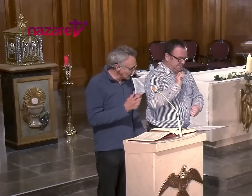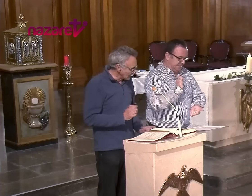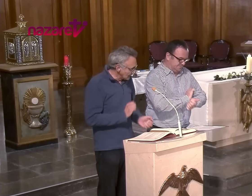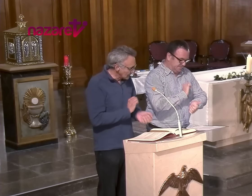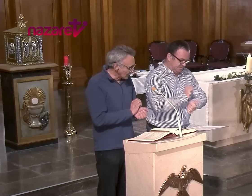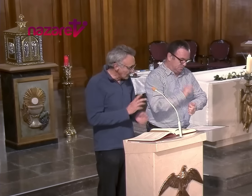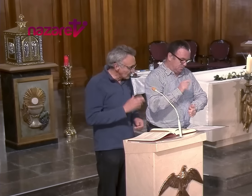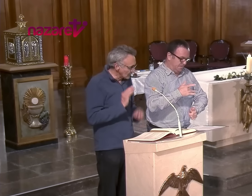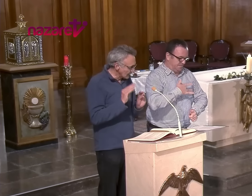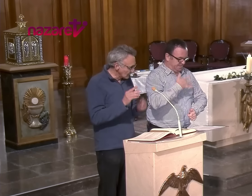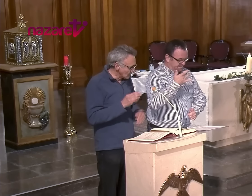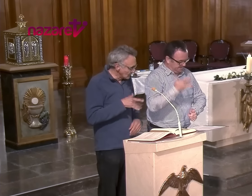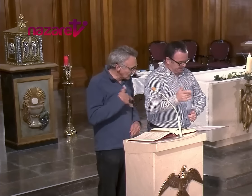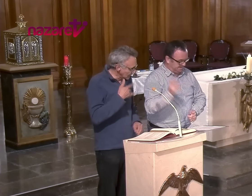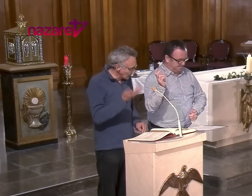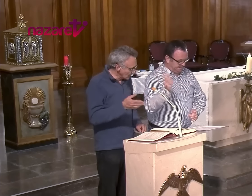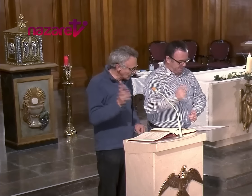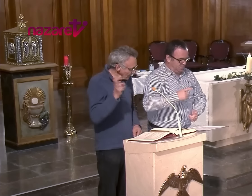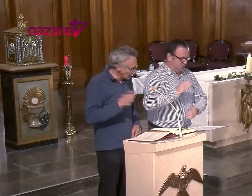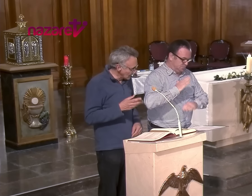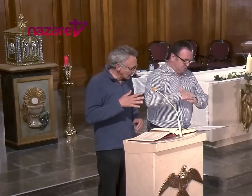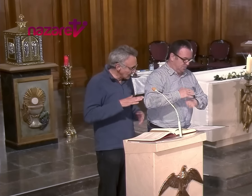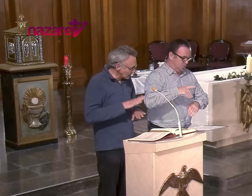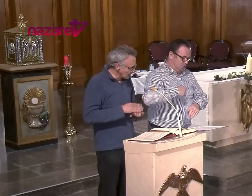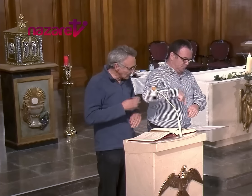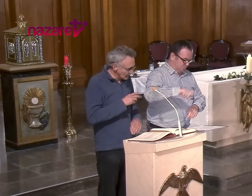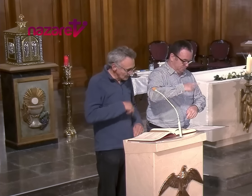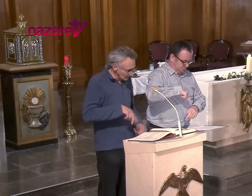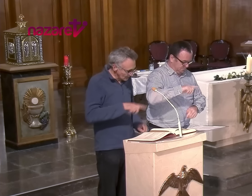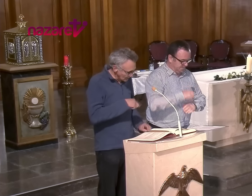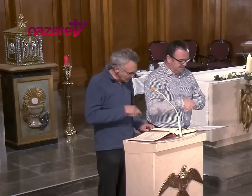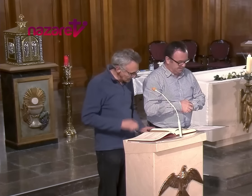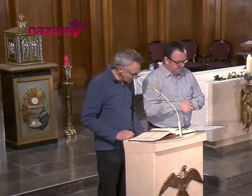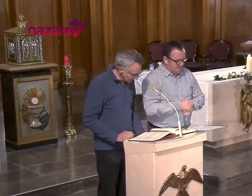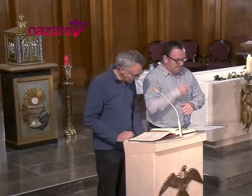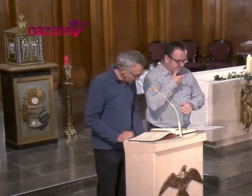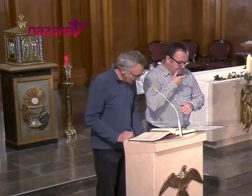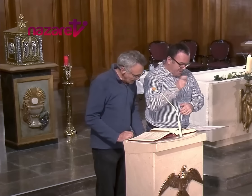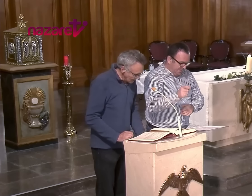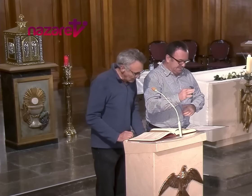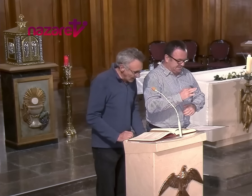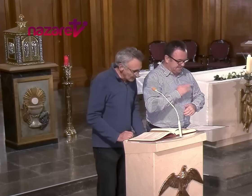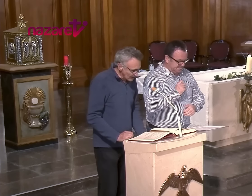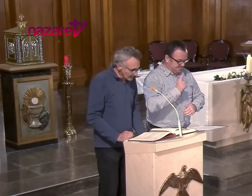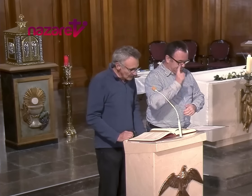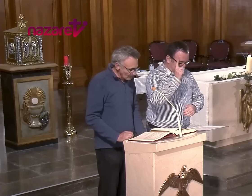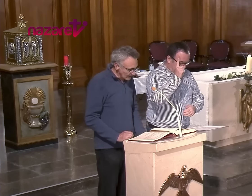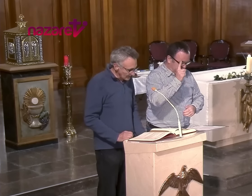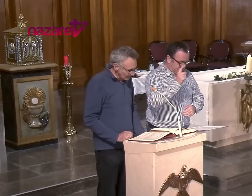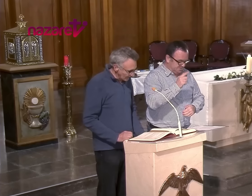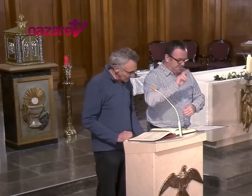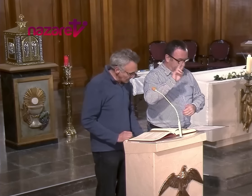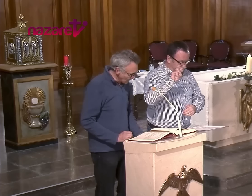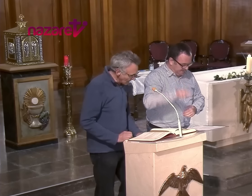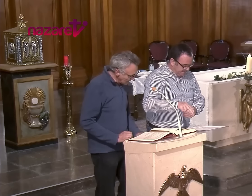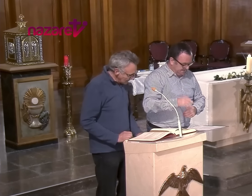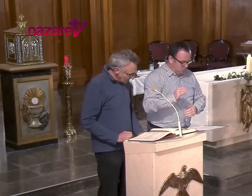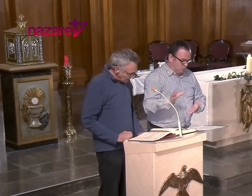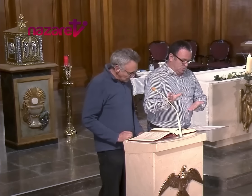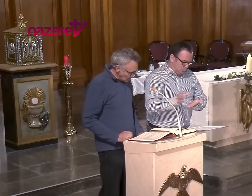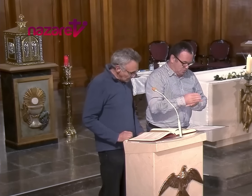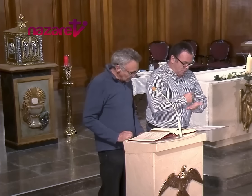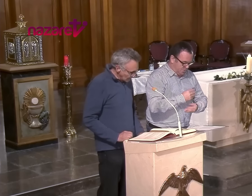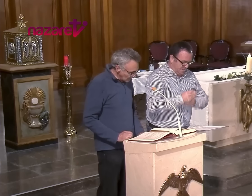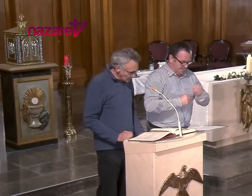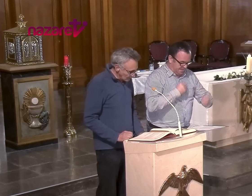Señor, esperamos que tu misericordia venga sobre nosotros. La palabra del Señor es sincera